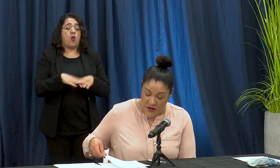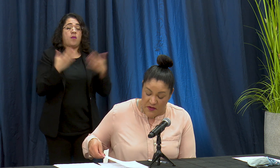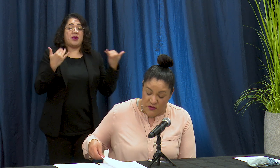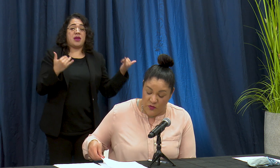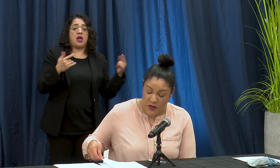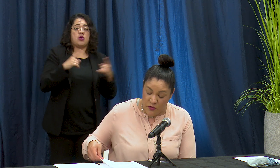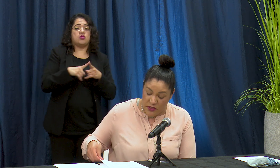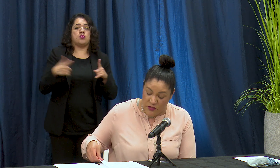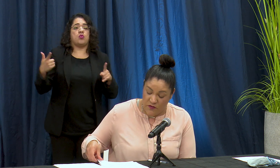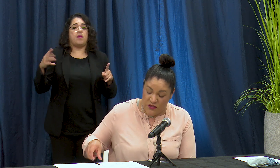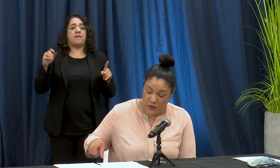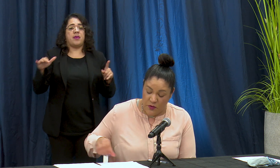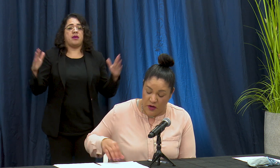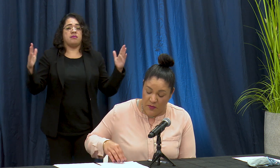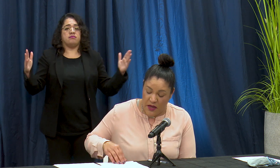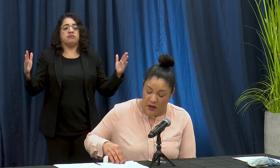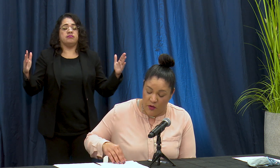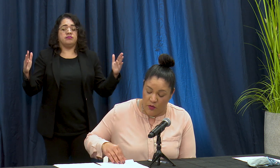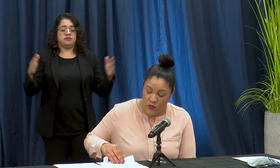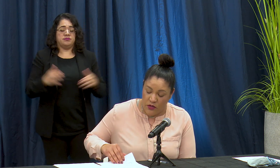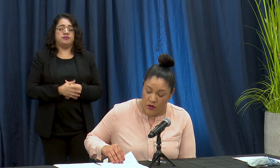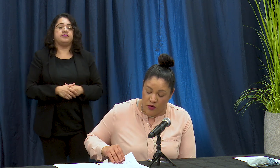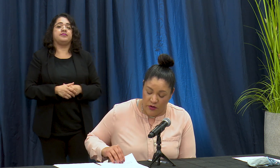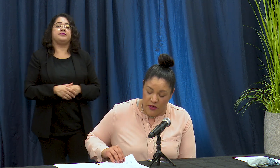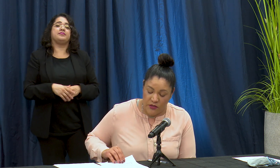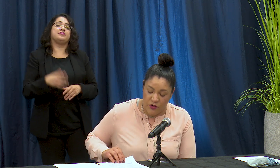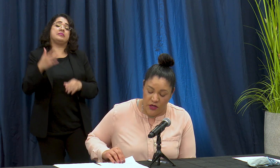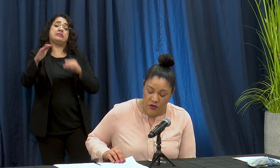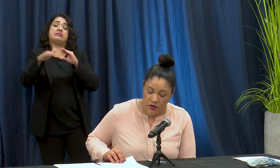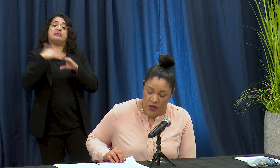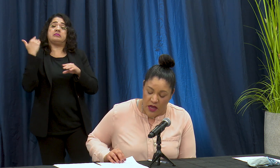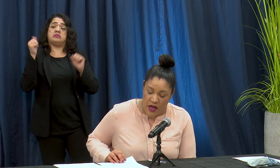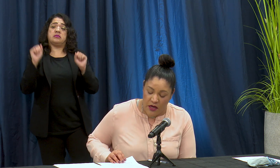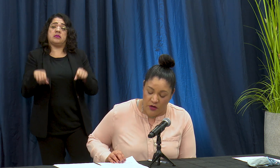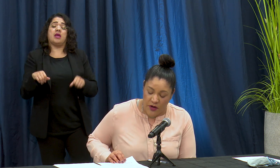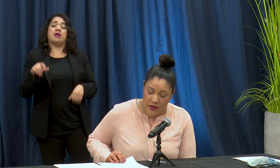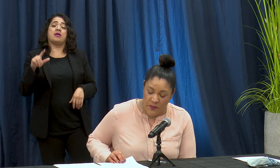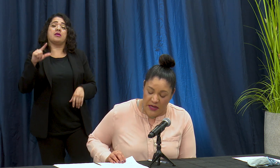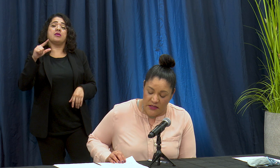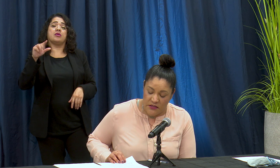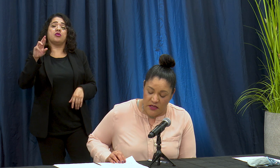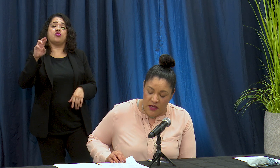Puede también enviar sus preguntas sobre este programa a un correo electrónico a